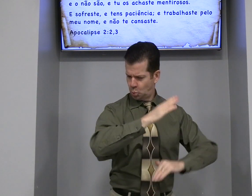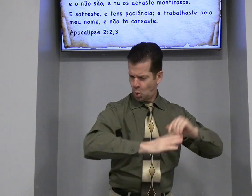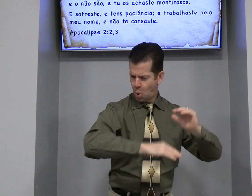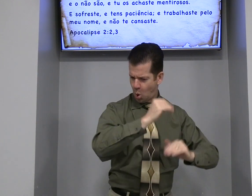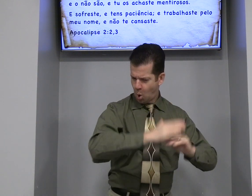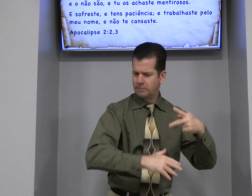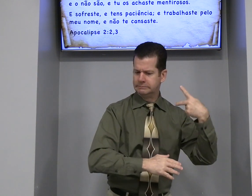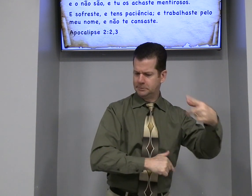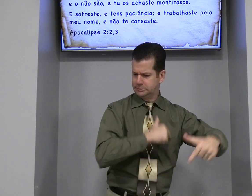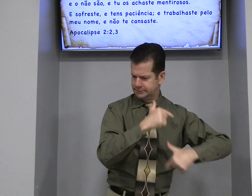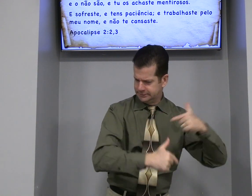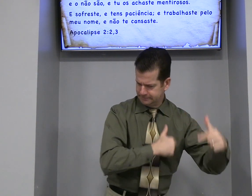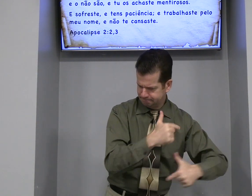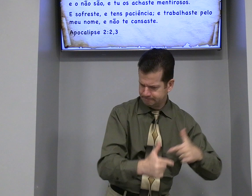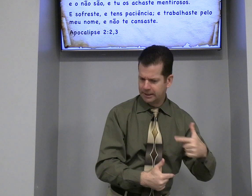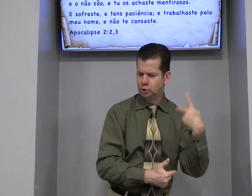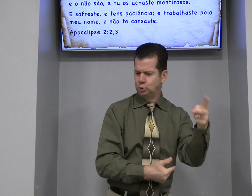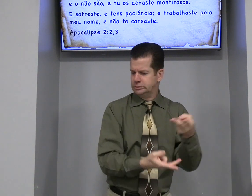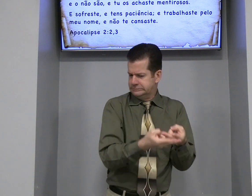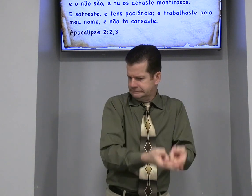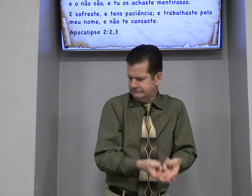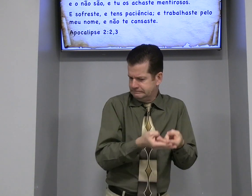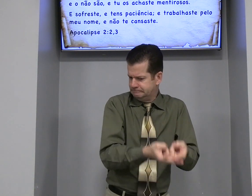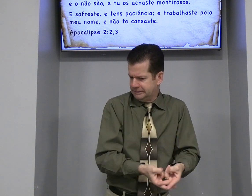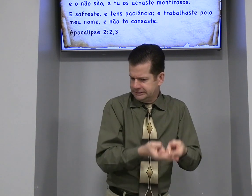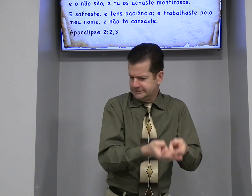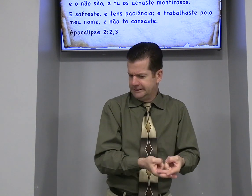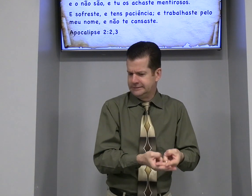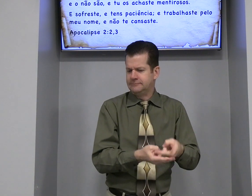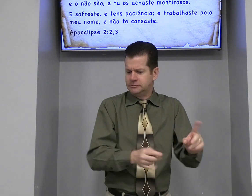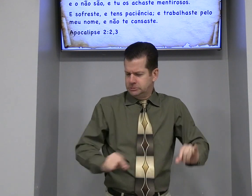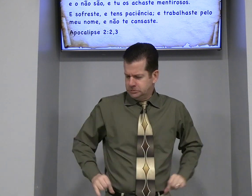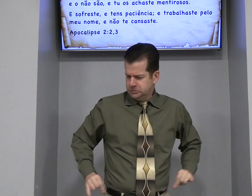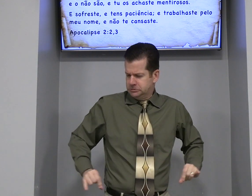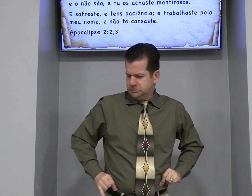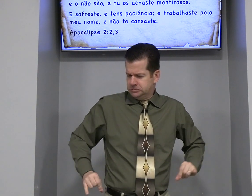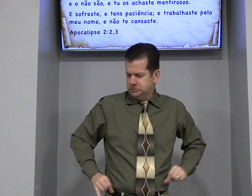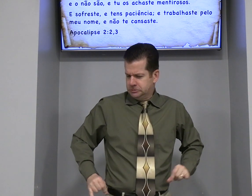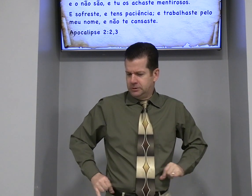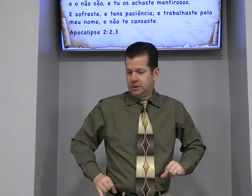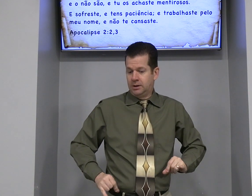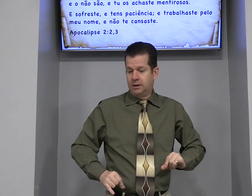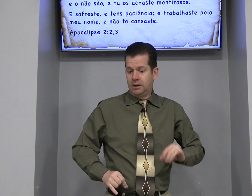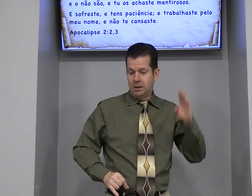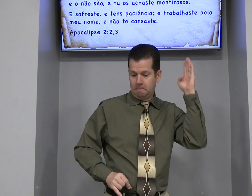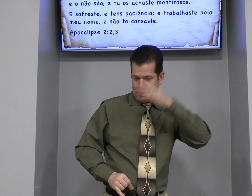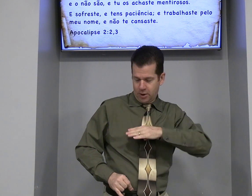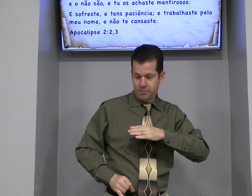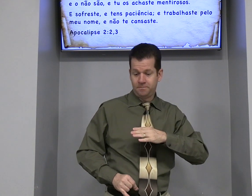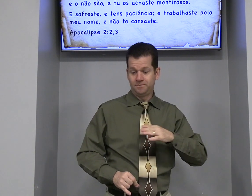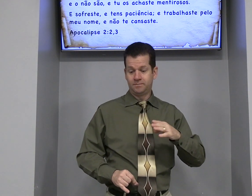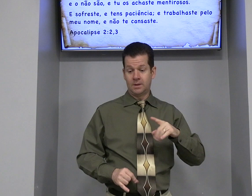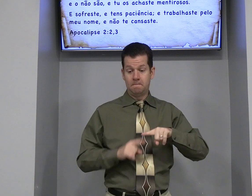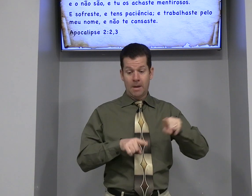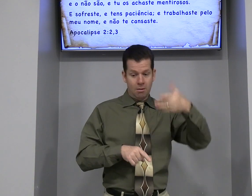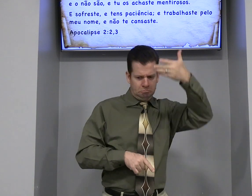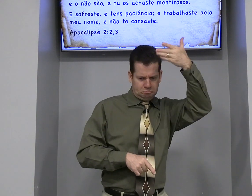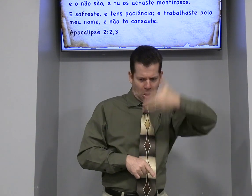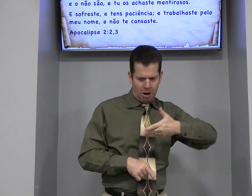Conhece as tuas obras e o teu trabalho e a tua paciência, e que não podes sofrer os maus, e